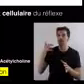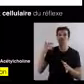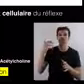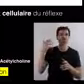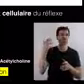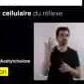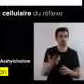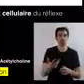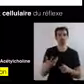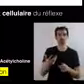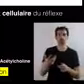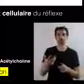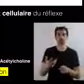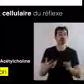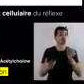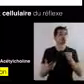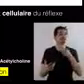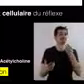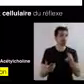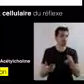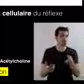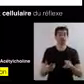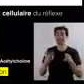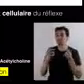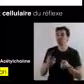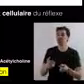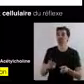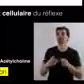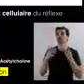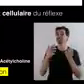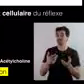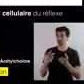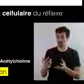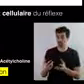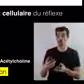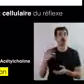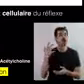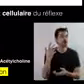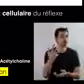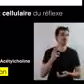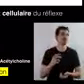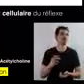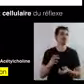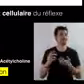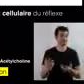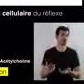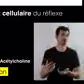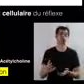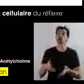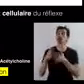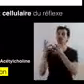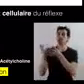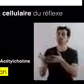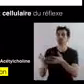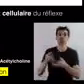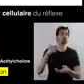détectent en permanence les informations de l'environnement. Ce sont les stimuli et ils donnent naissance à un message nerveux envoyé vers les centres